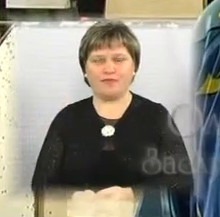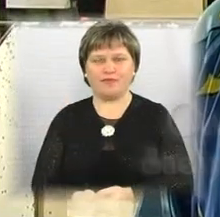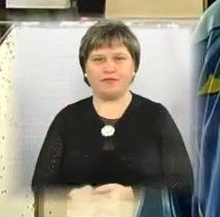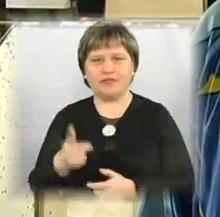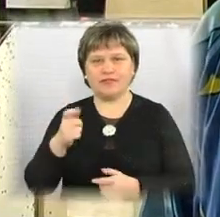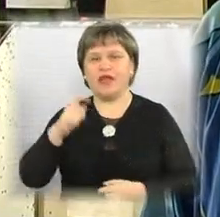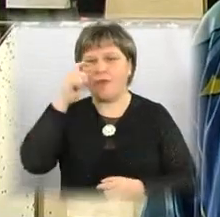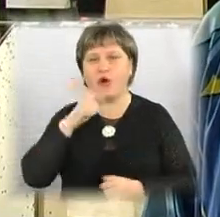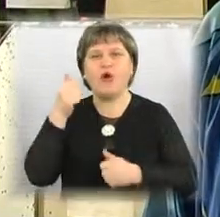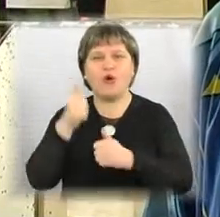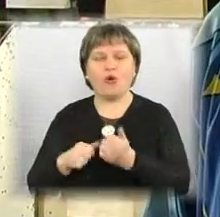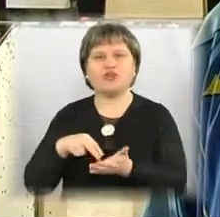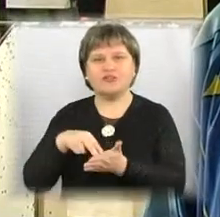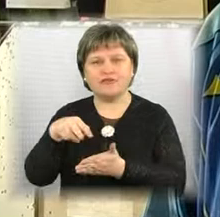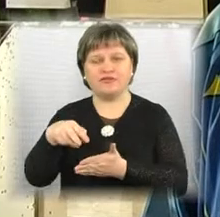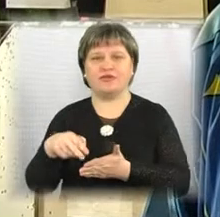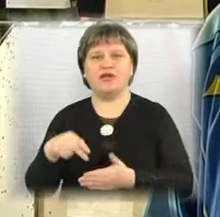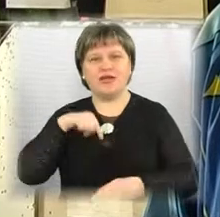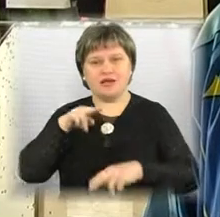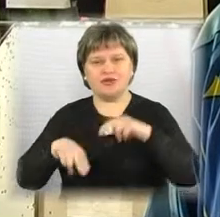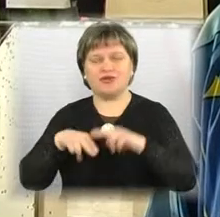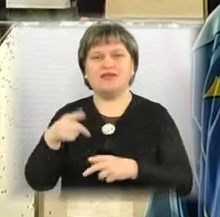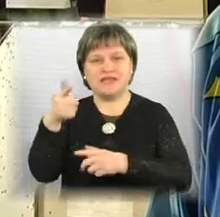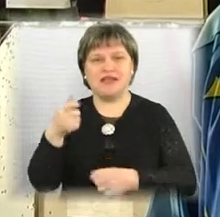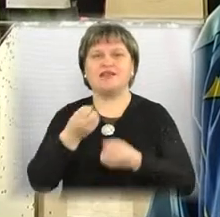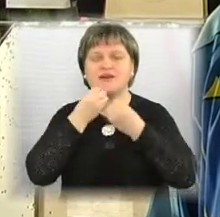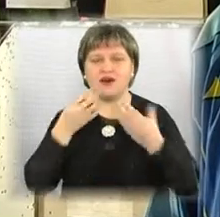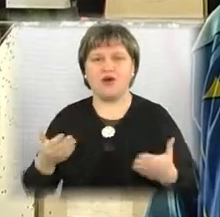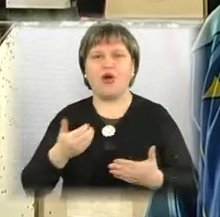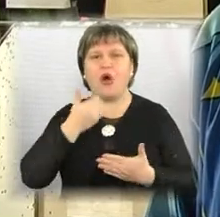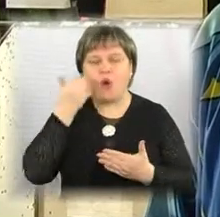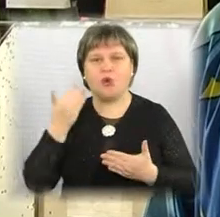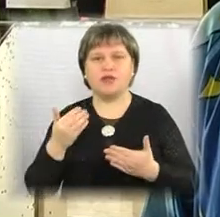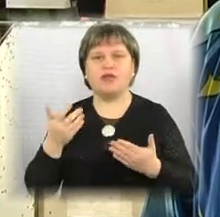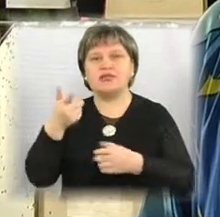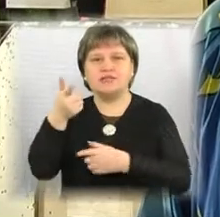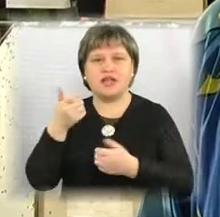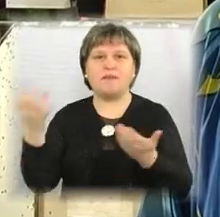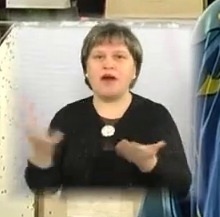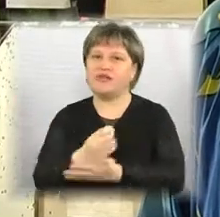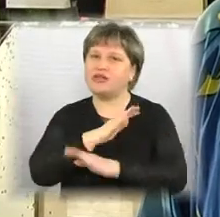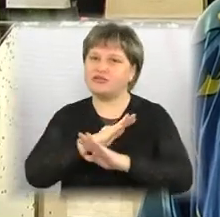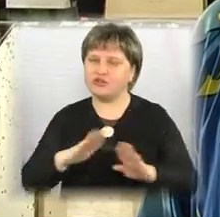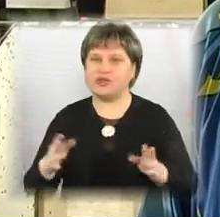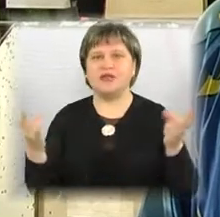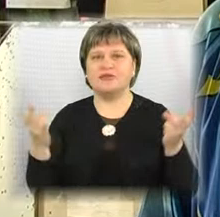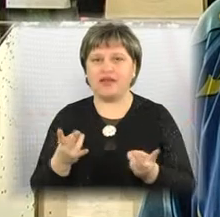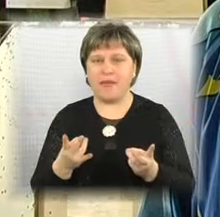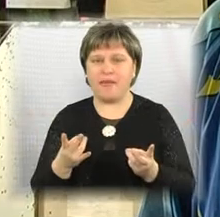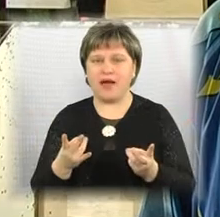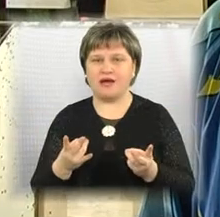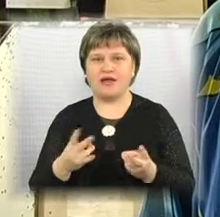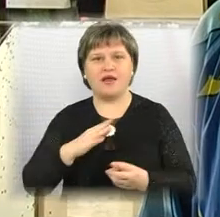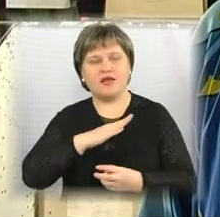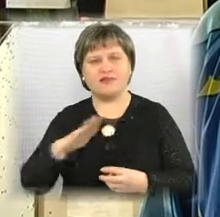стріляти погано. Кожен виходить стріляти хорошо. І якщо стрільба не зложилася, треба